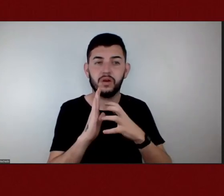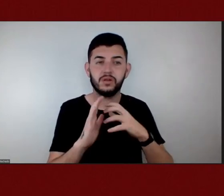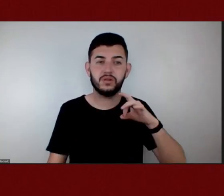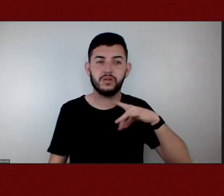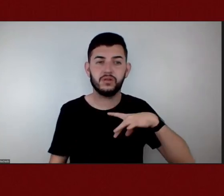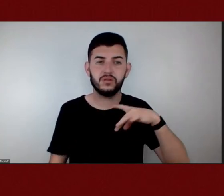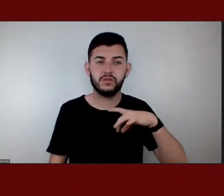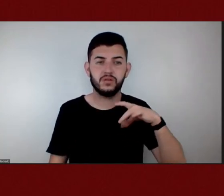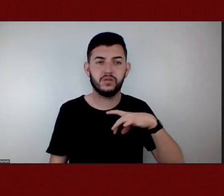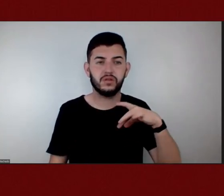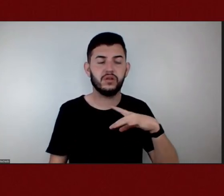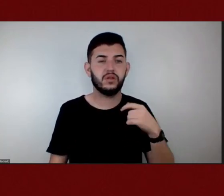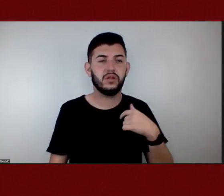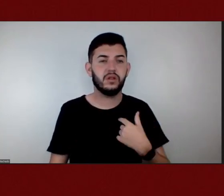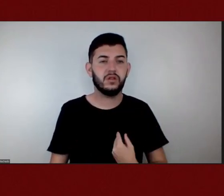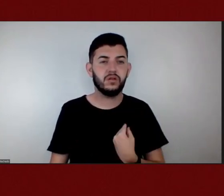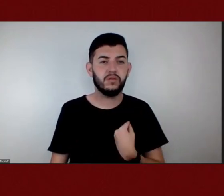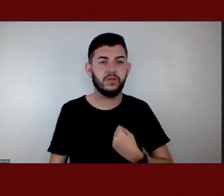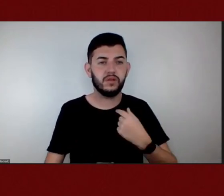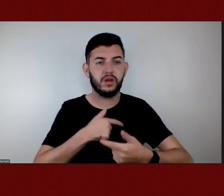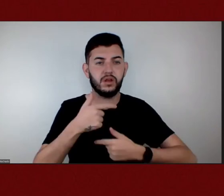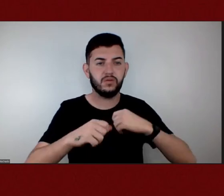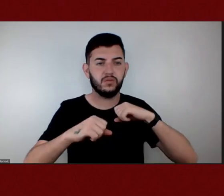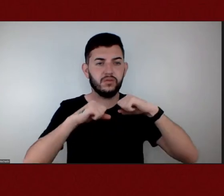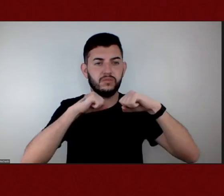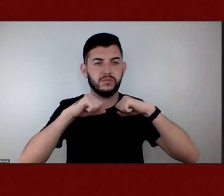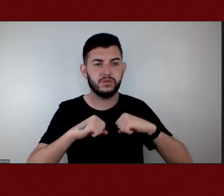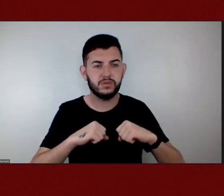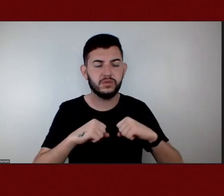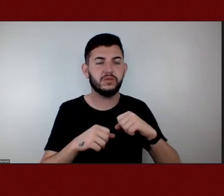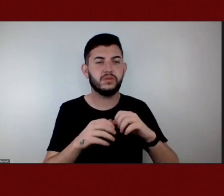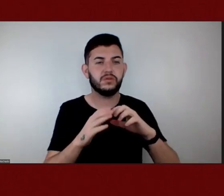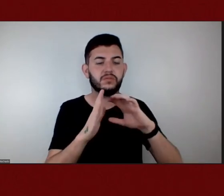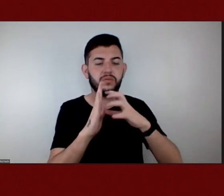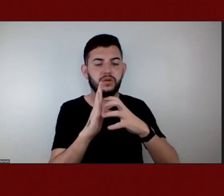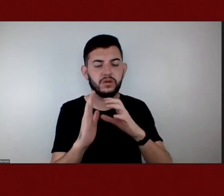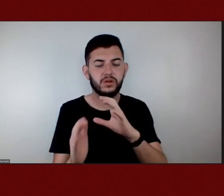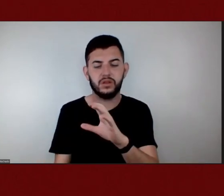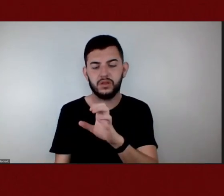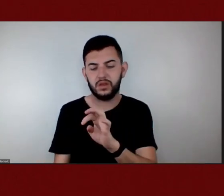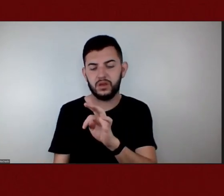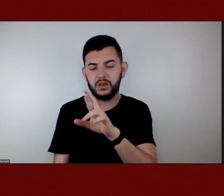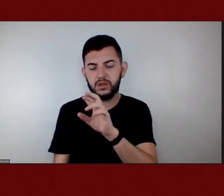centro-esquerda, que escolheram uma mobilização de massa, de participação